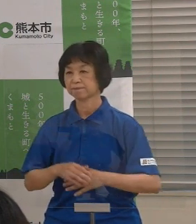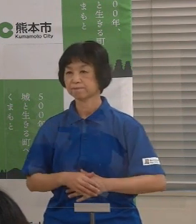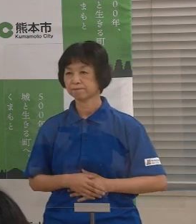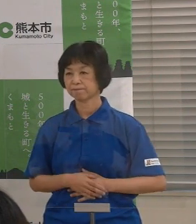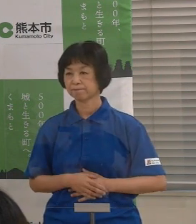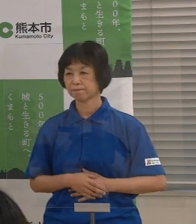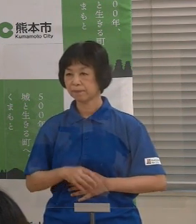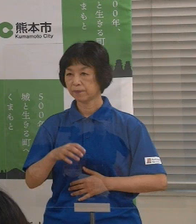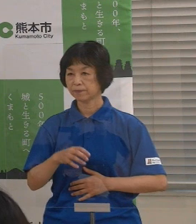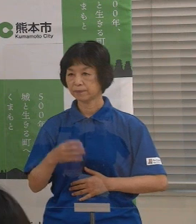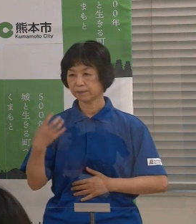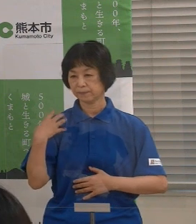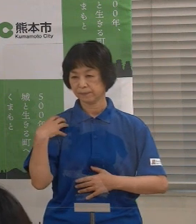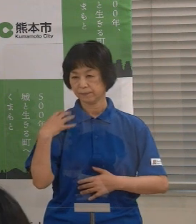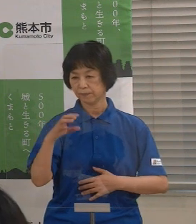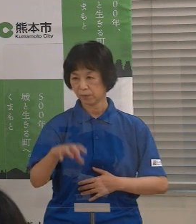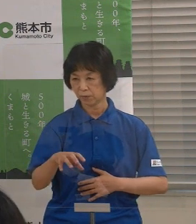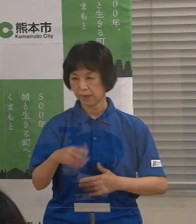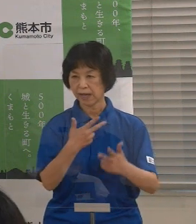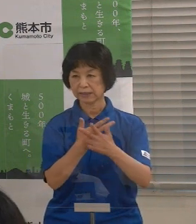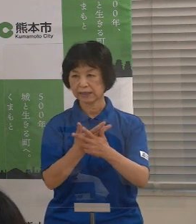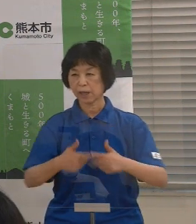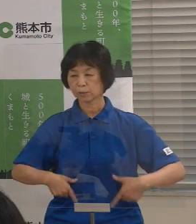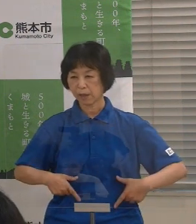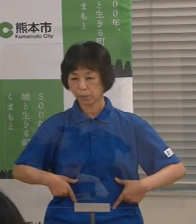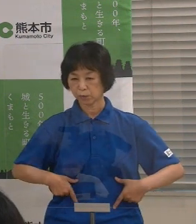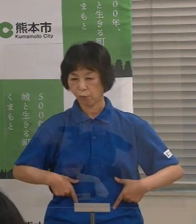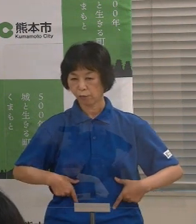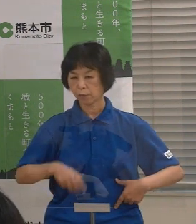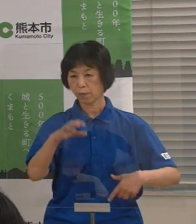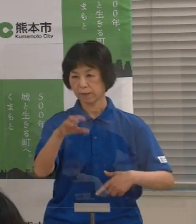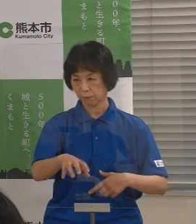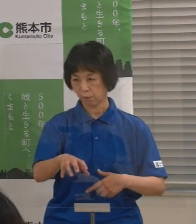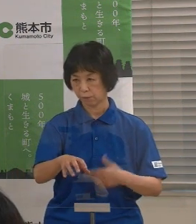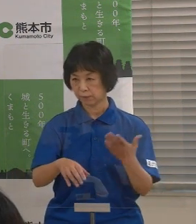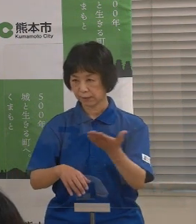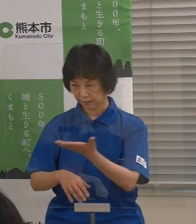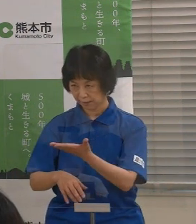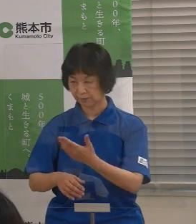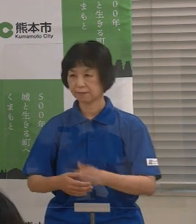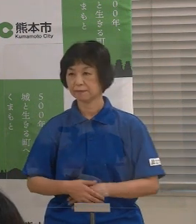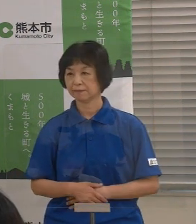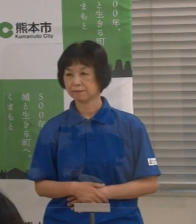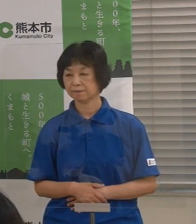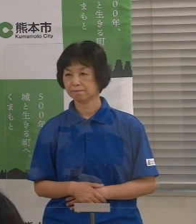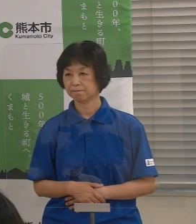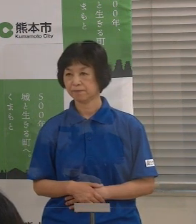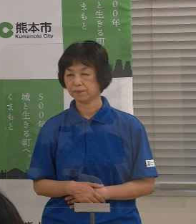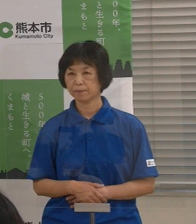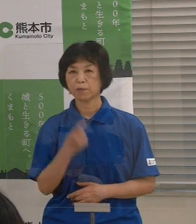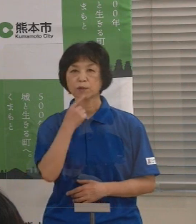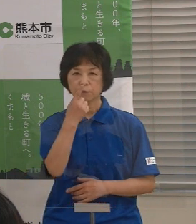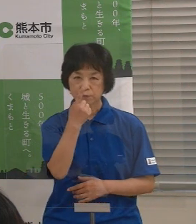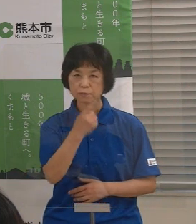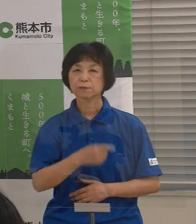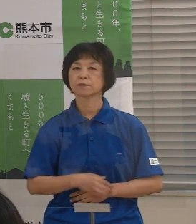所属はいずれも北熊本駐屯地ということで、 はい、はい、 と、それ